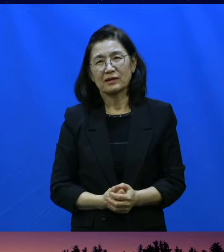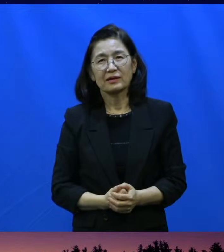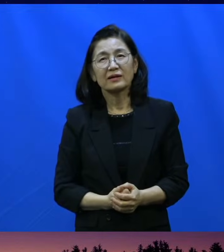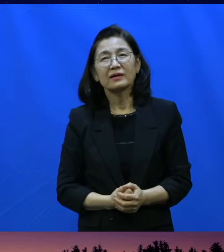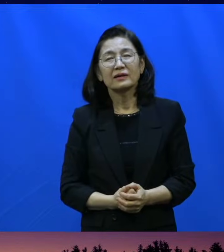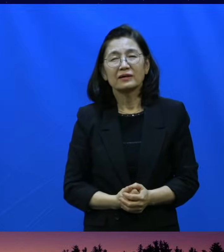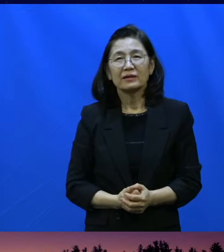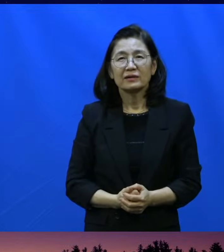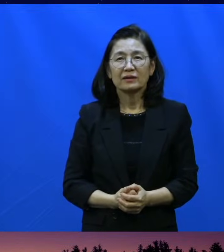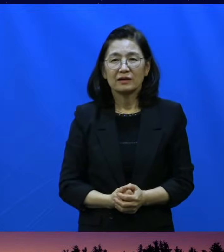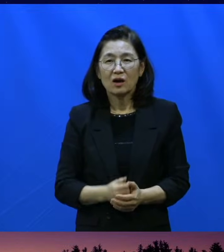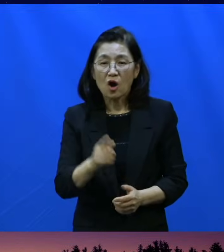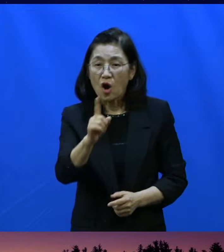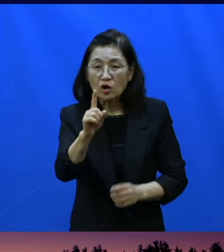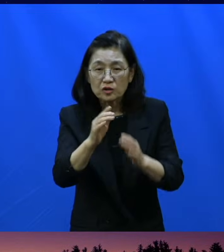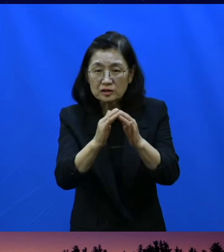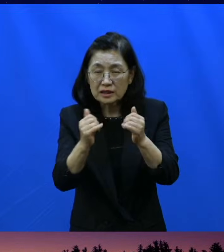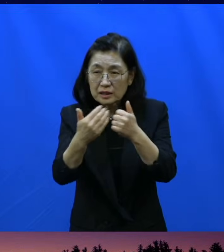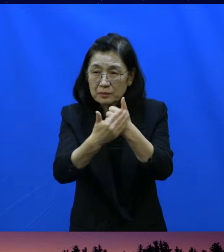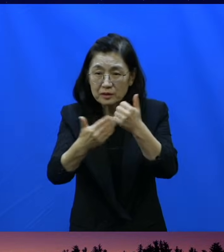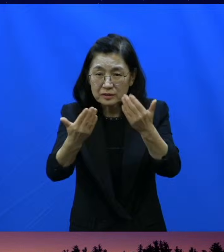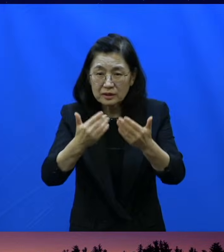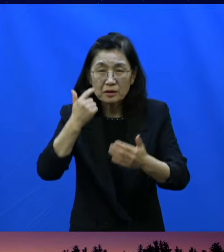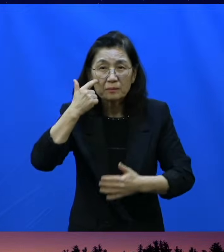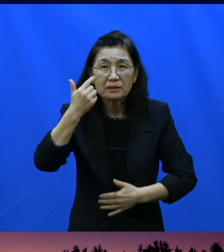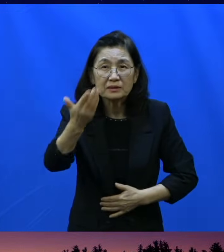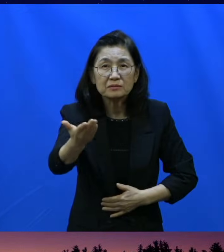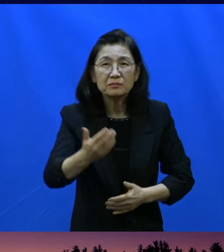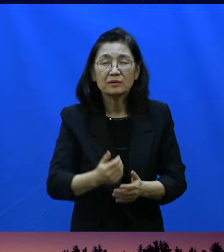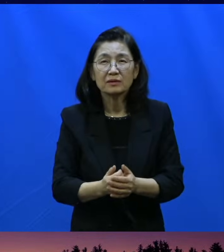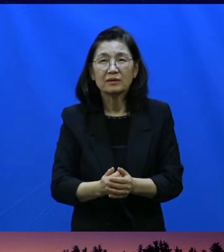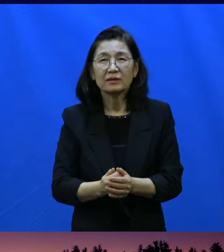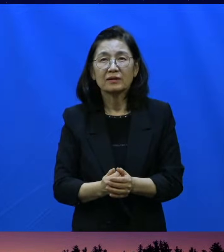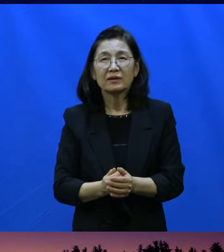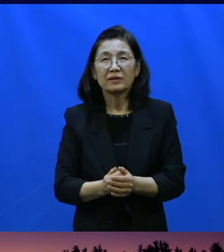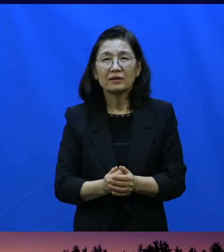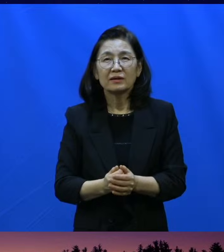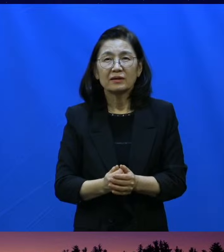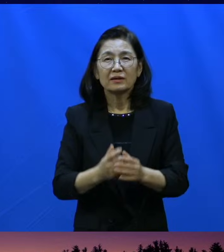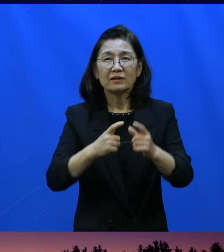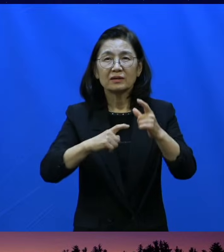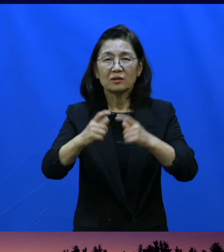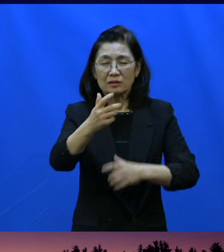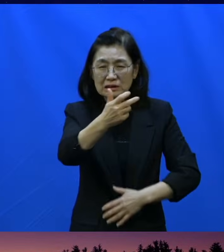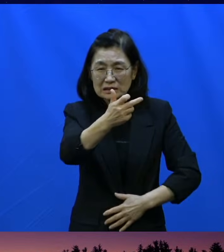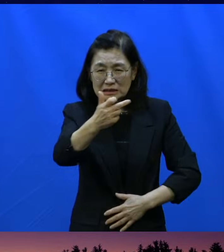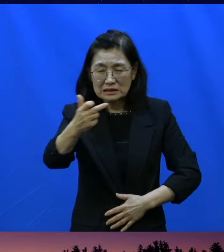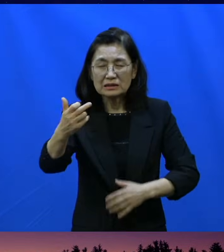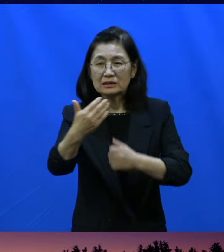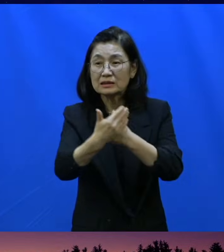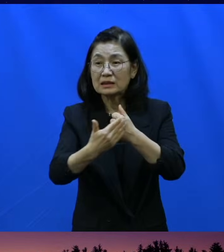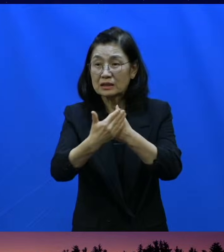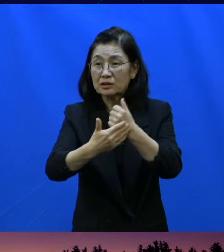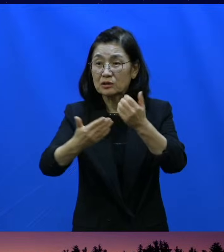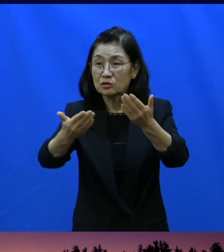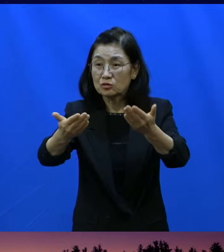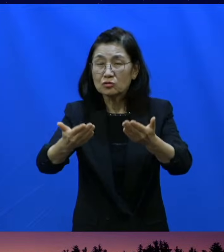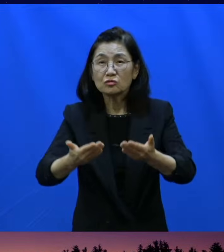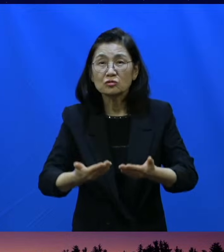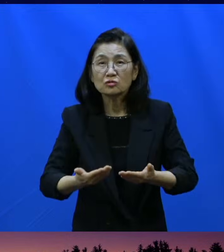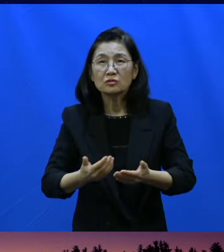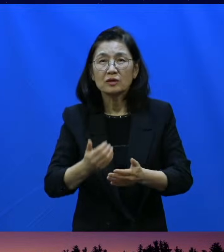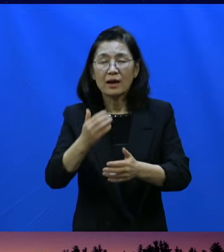여러분, 누가 은혜를 받습니까? 야고보 4장 6절이 이렇게 하죠. 그러나 더욱 큰 은혜를 주시나니 그러므로